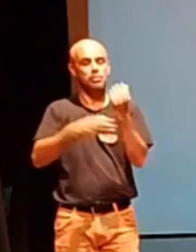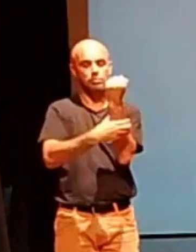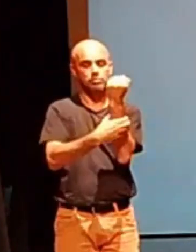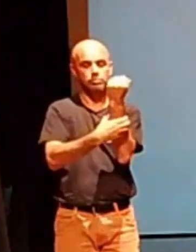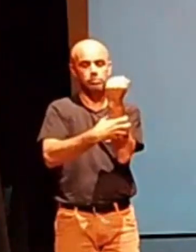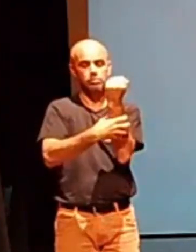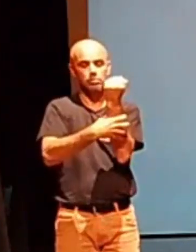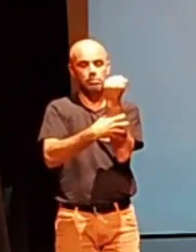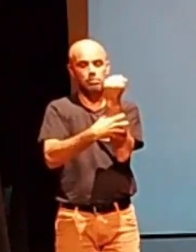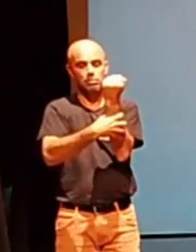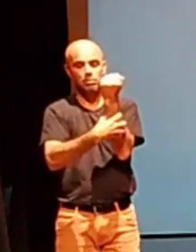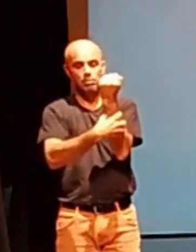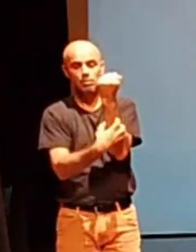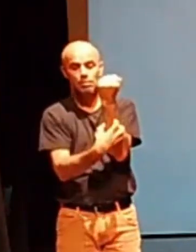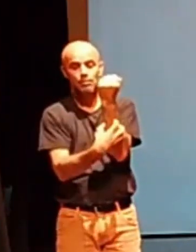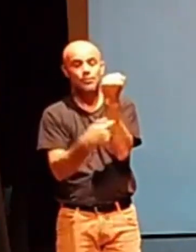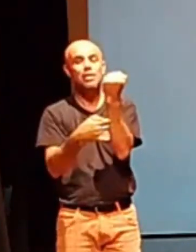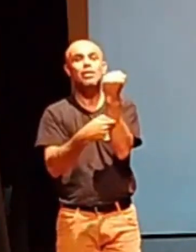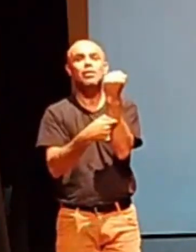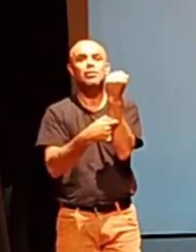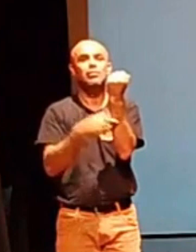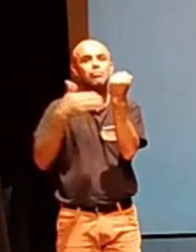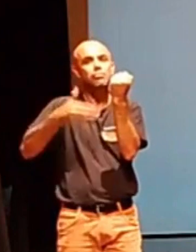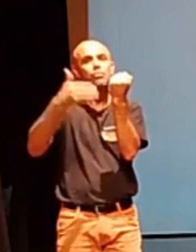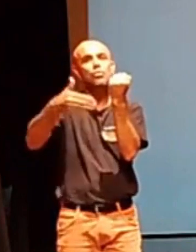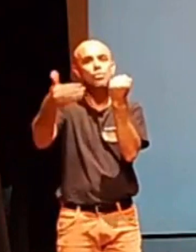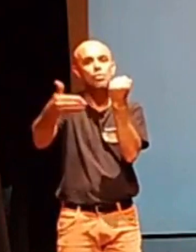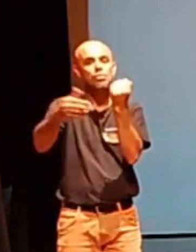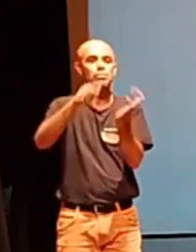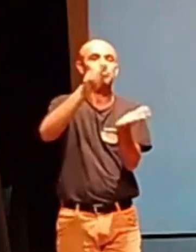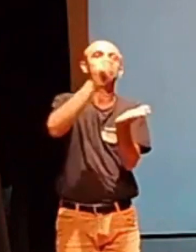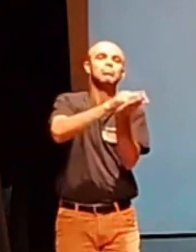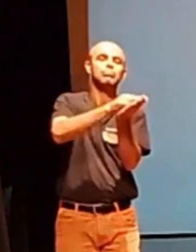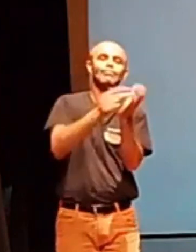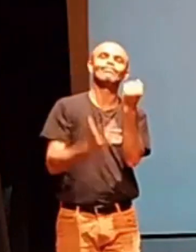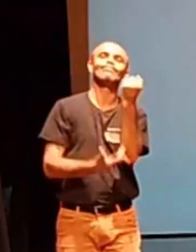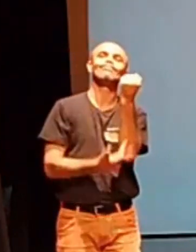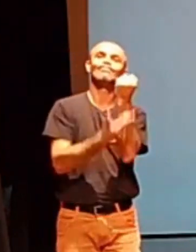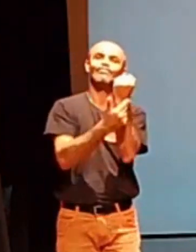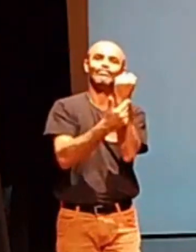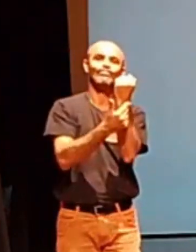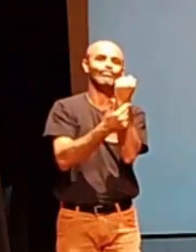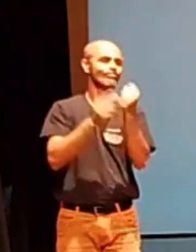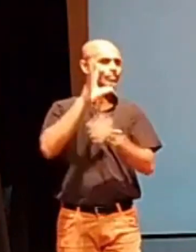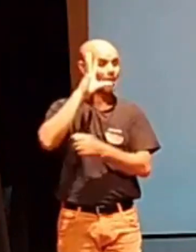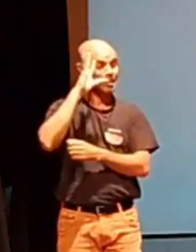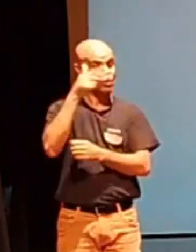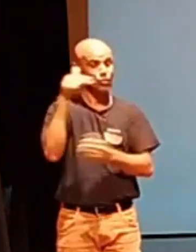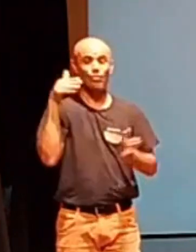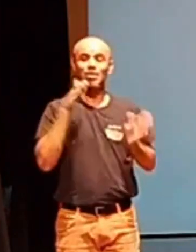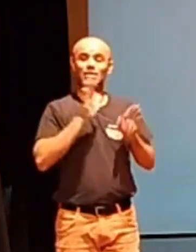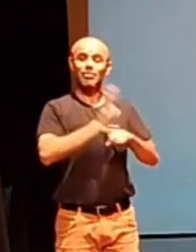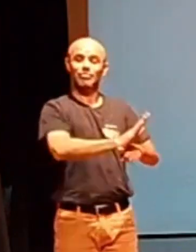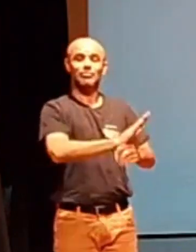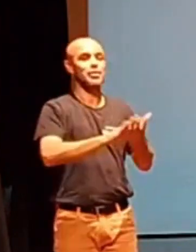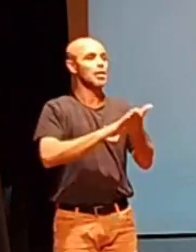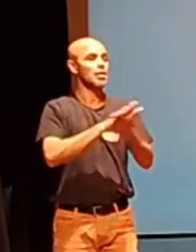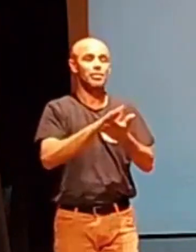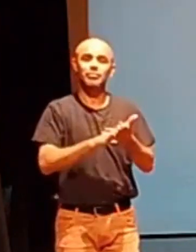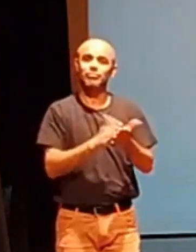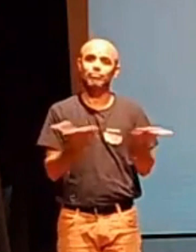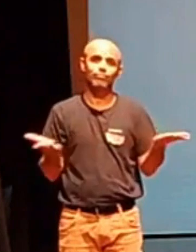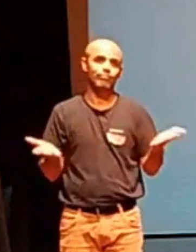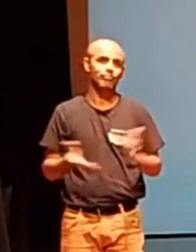extrusão discal e esse paciente vai acabar numa maca de cirurgia que não vai resolver o problema dele. Por